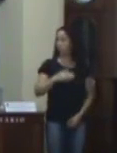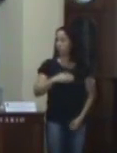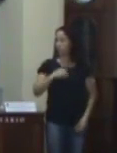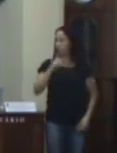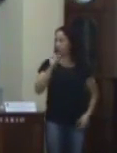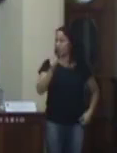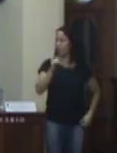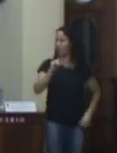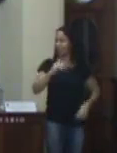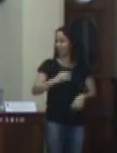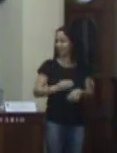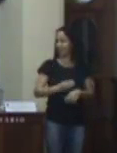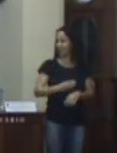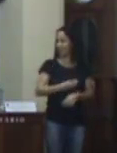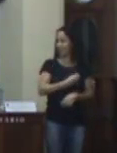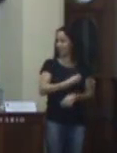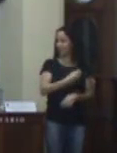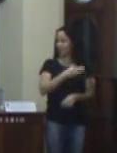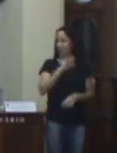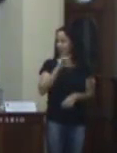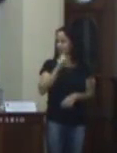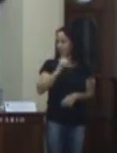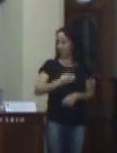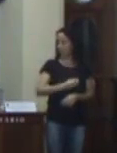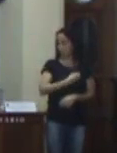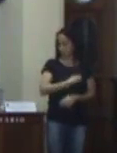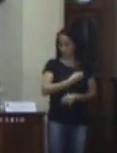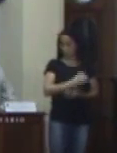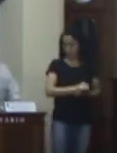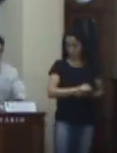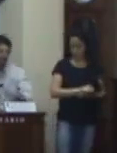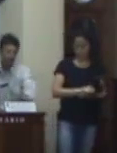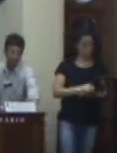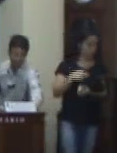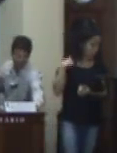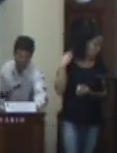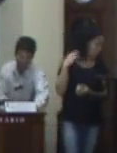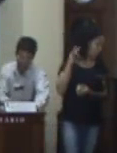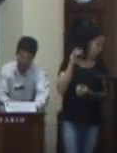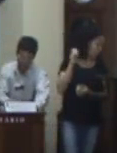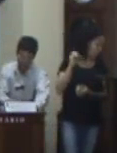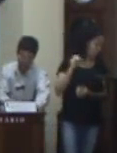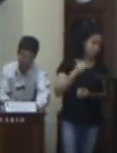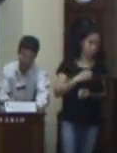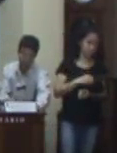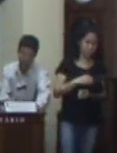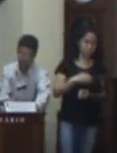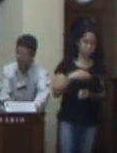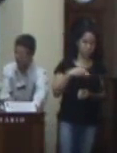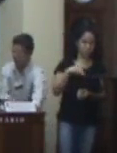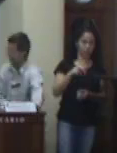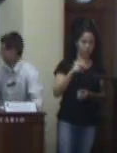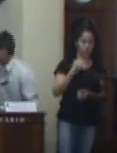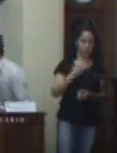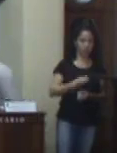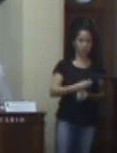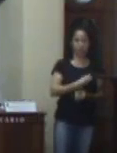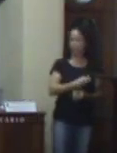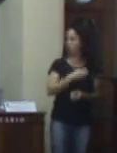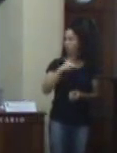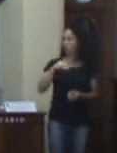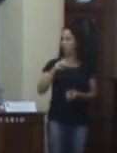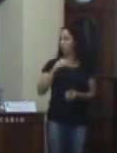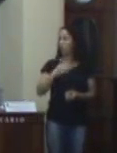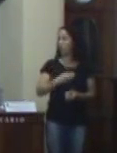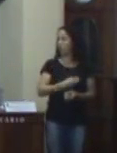Fabiane de Nogueira, Fabiane Vasconcelos, presente. Vereador Fábio Antônio, Marcelo, Marquinhos da